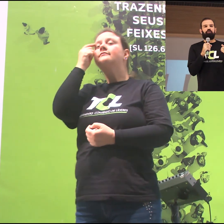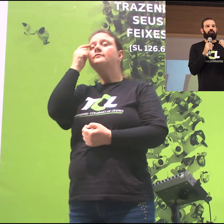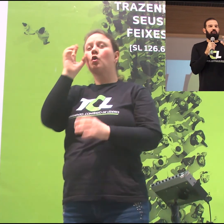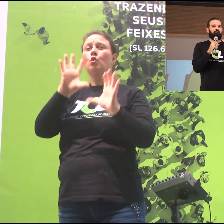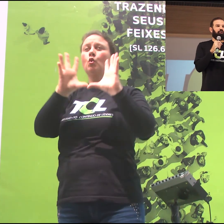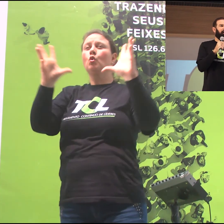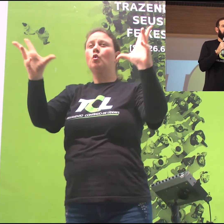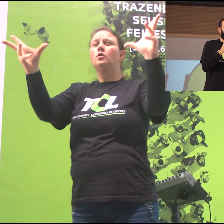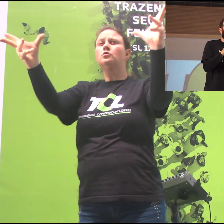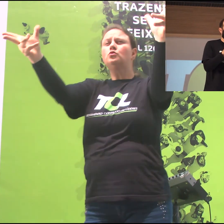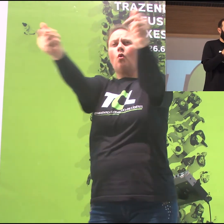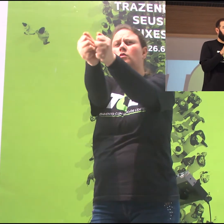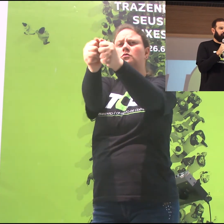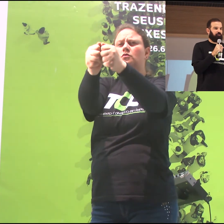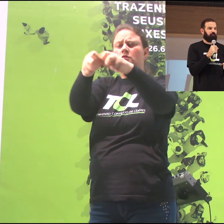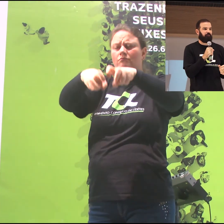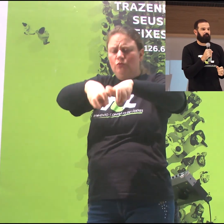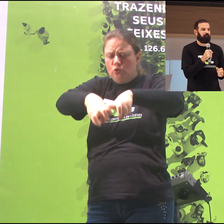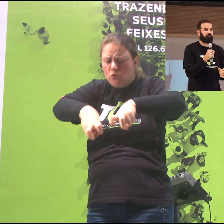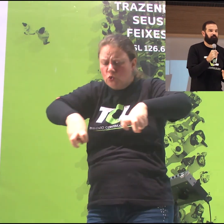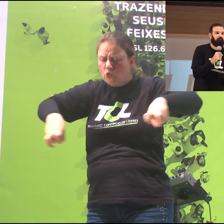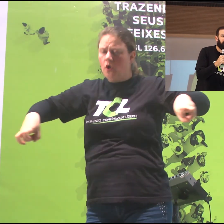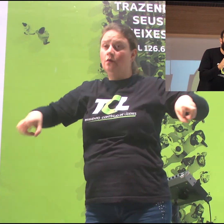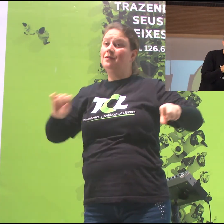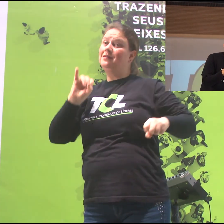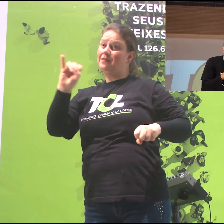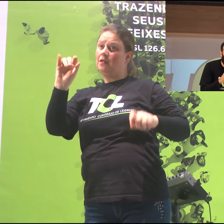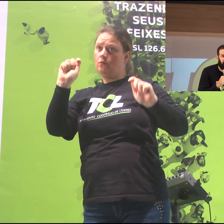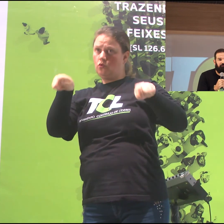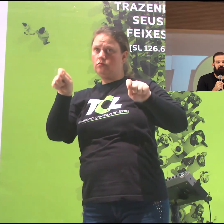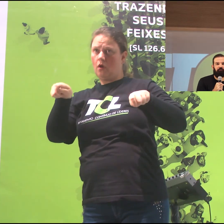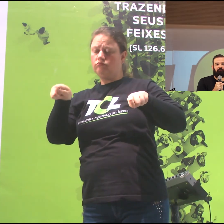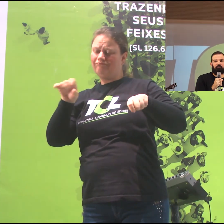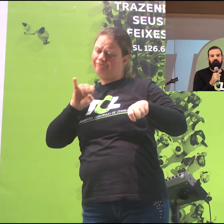eu queria que todos nós nos colocássemos de joelhos.